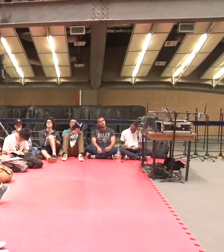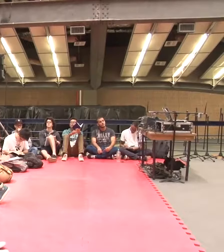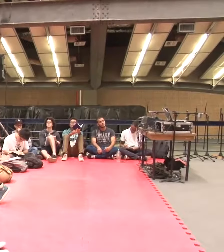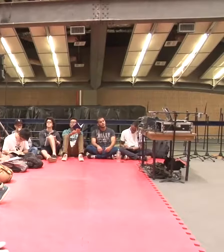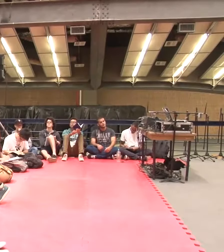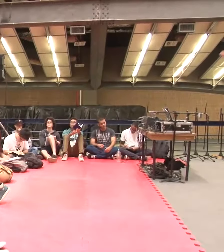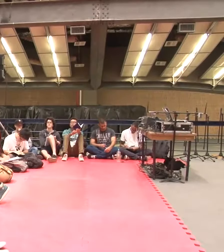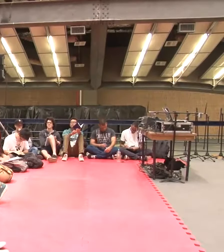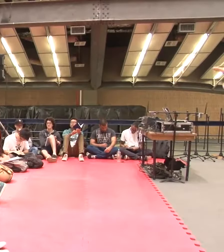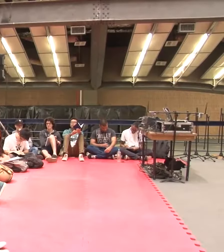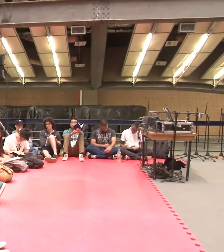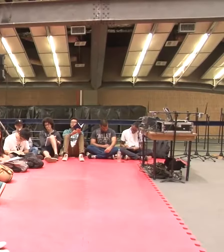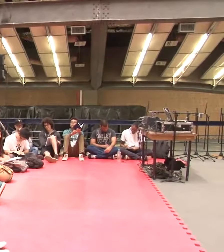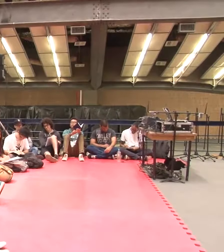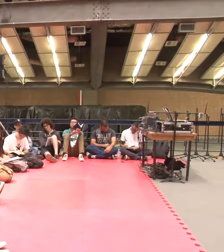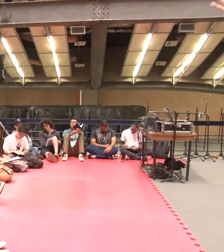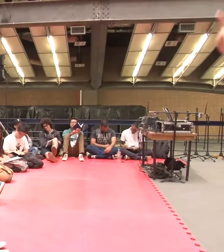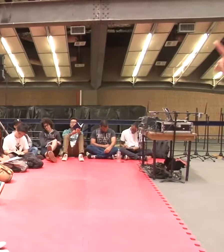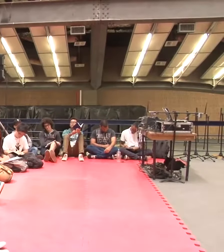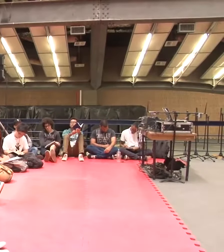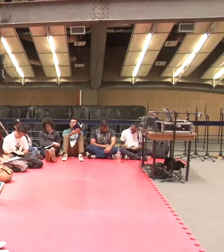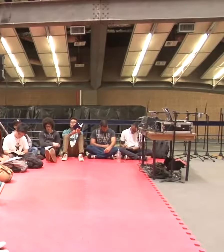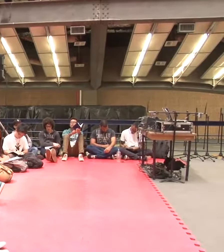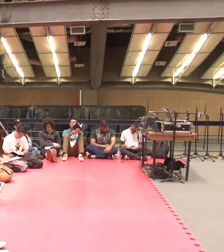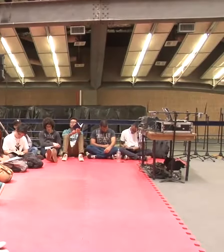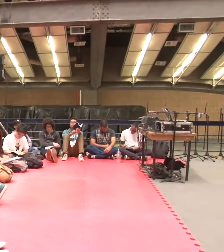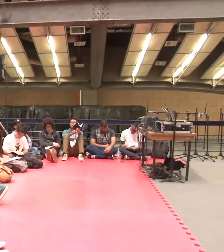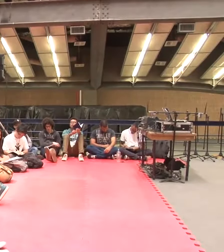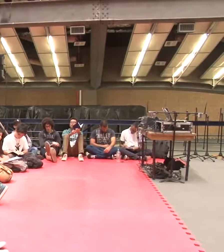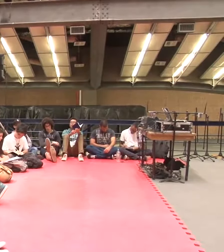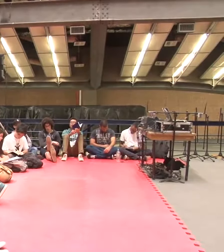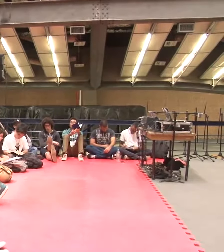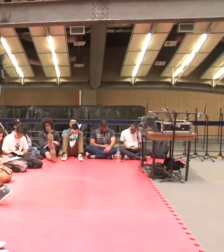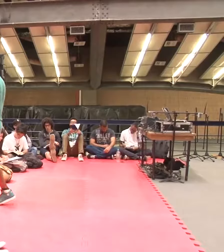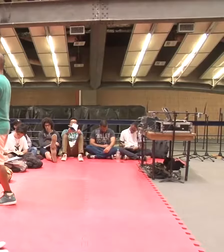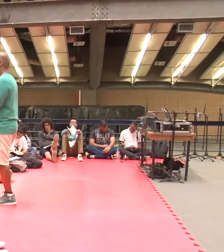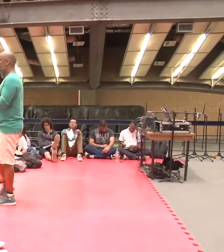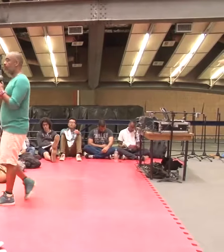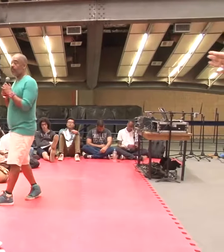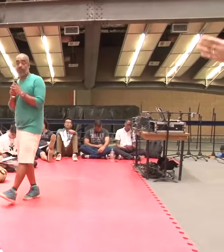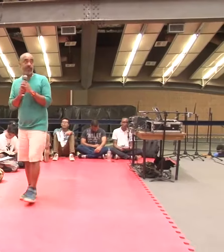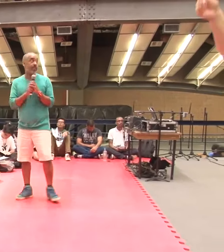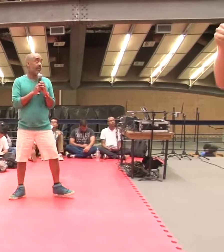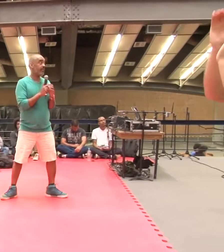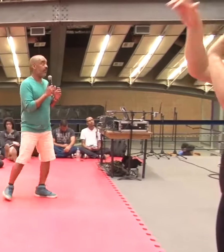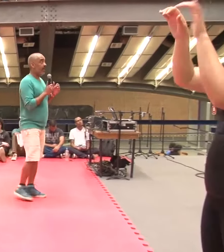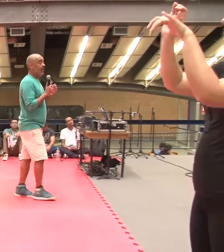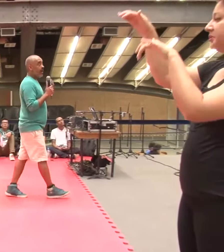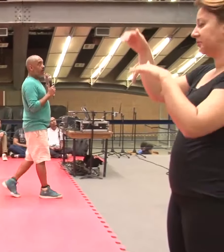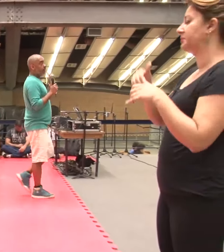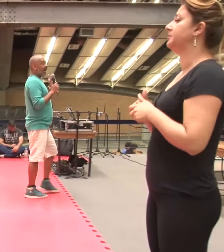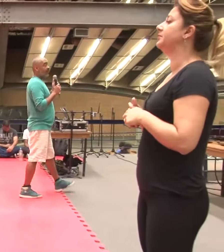antecipa o que. Tão poderoso que ele é, ele antecipa a ação e o pensamento da personagem.